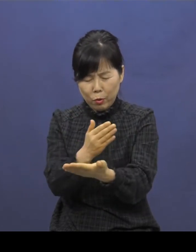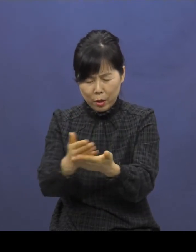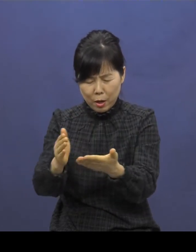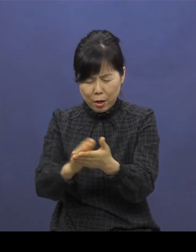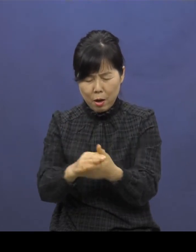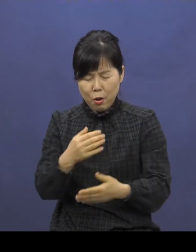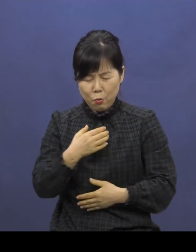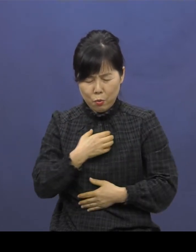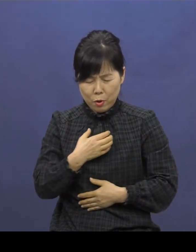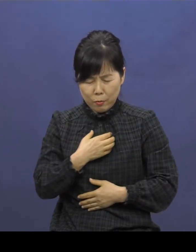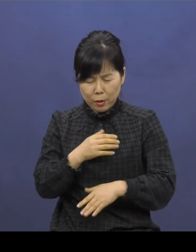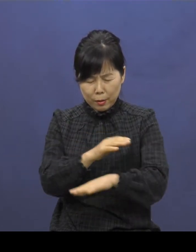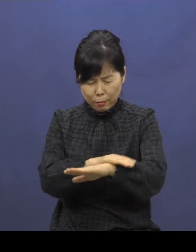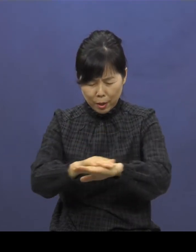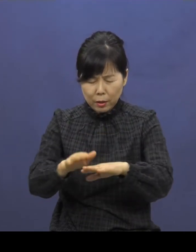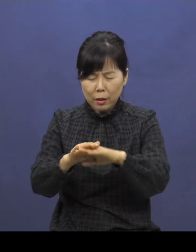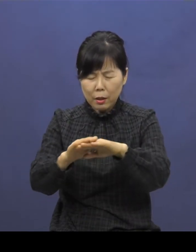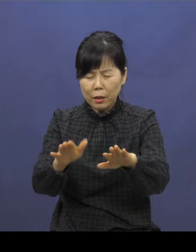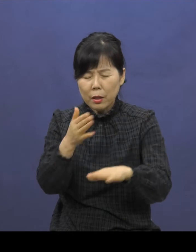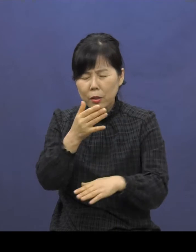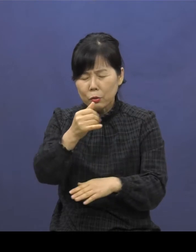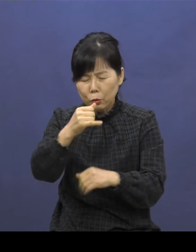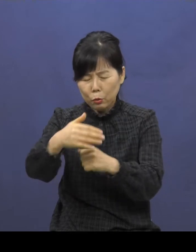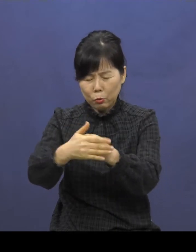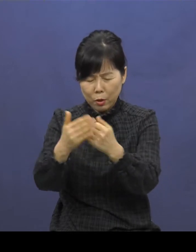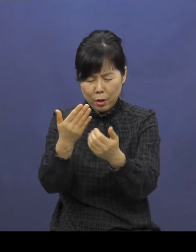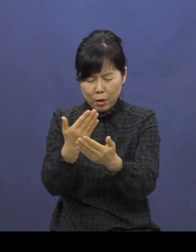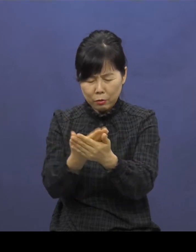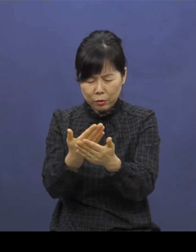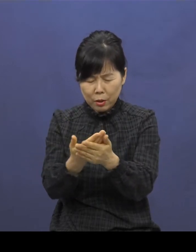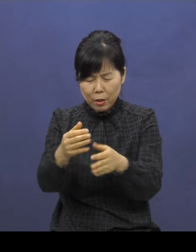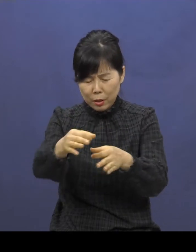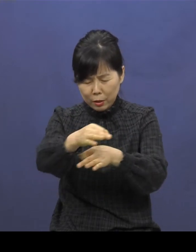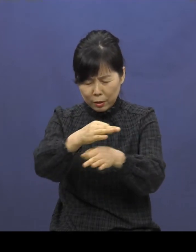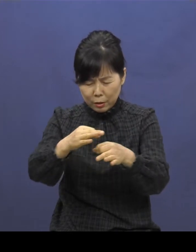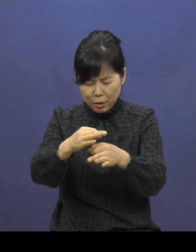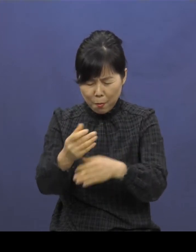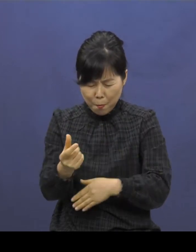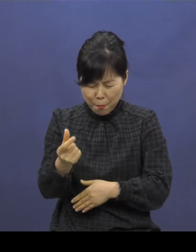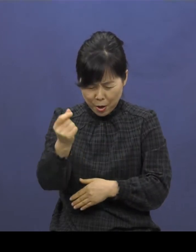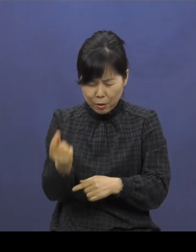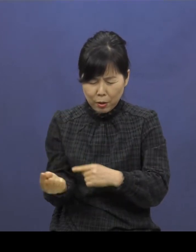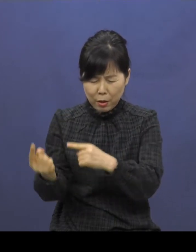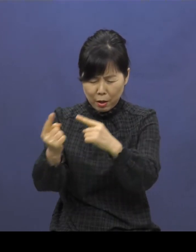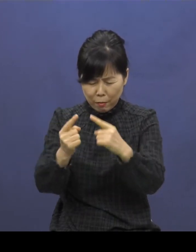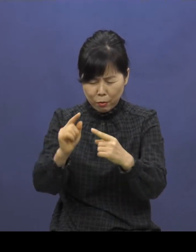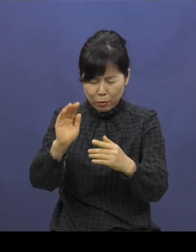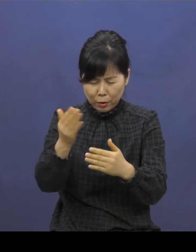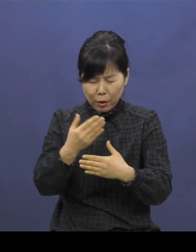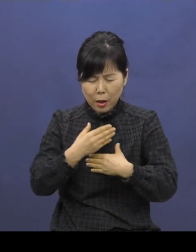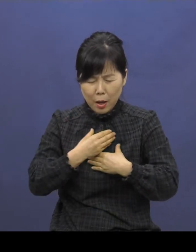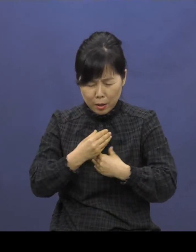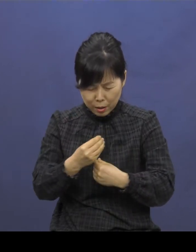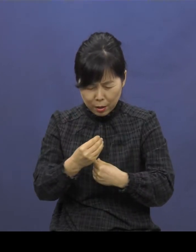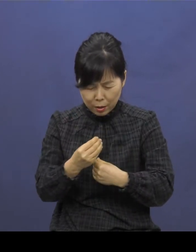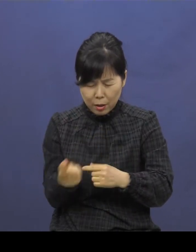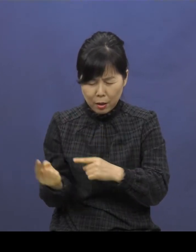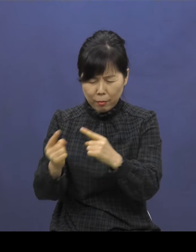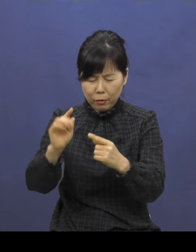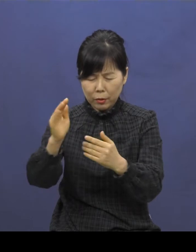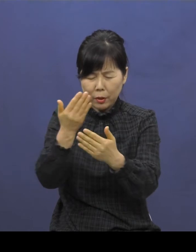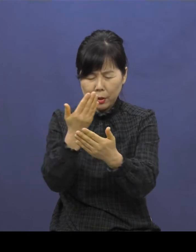위기 상황을 잘 대처해 나갈 수 있도록 도와주시고 경제가 빨리 회복되어 안정을 되찾을 수 있도록